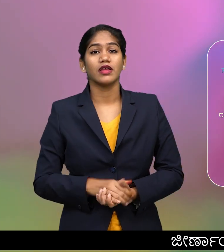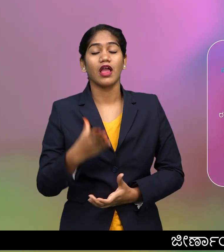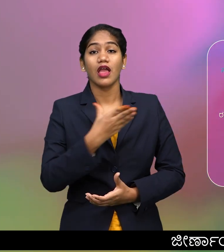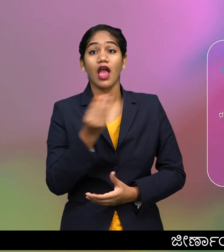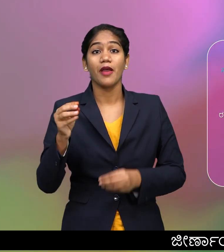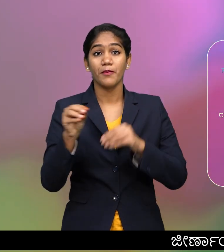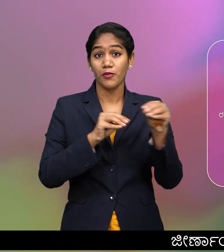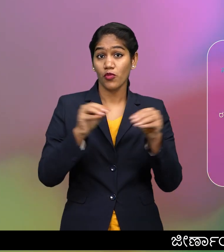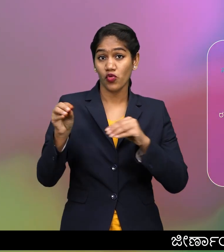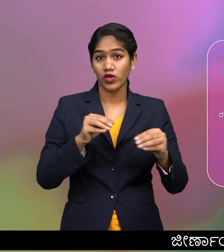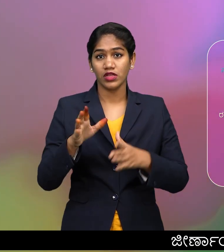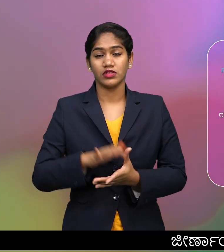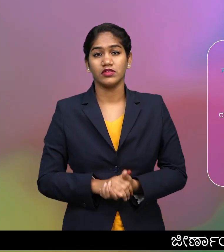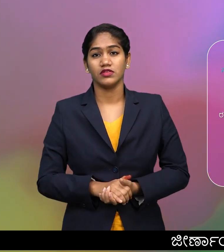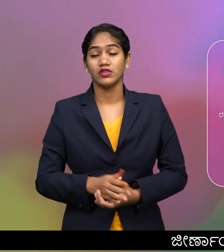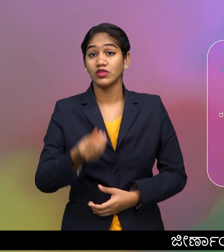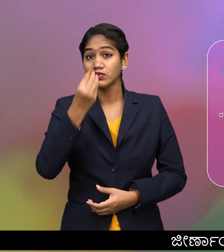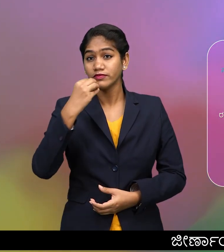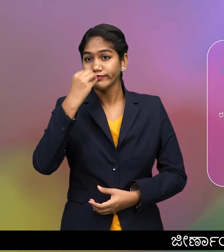ಜೀರ್ಣಾಂಗಗಳ ಚಲನೆಗಳನ್ನು